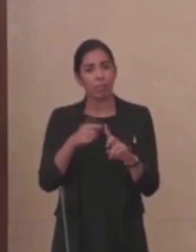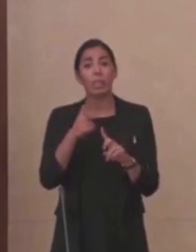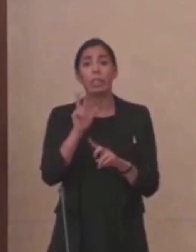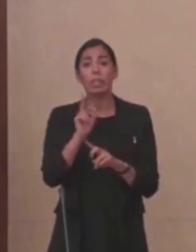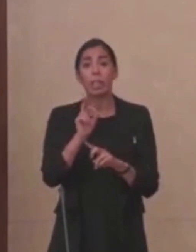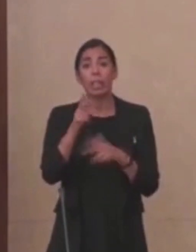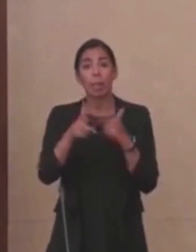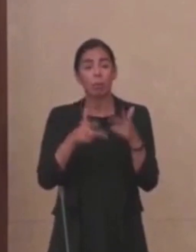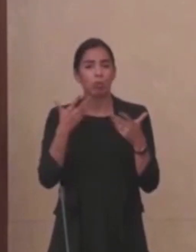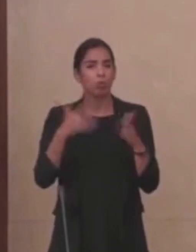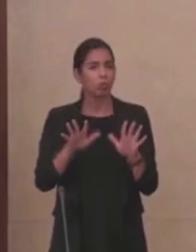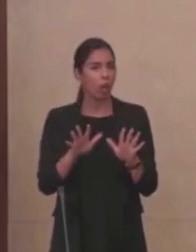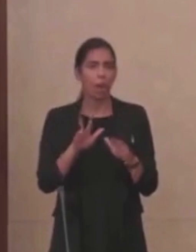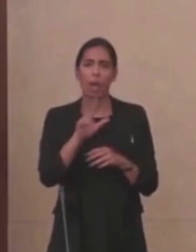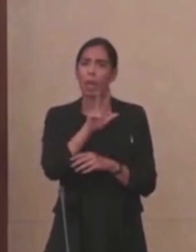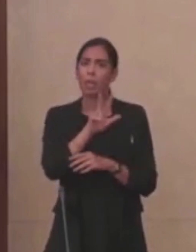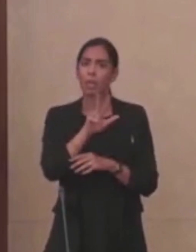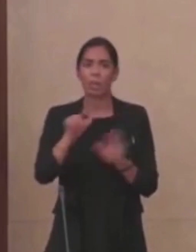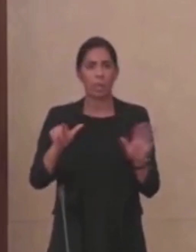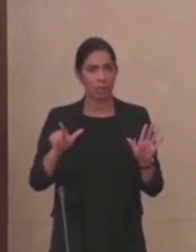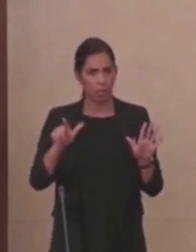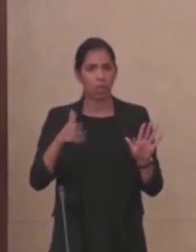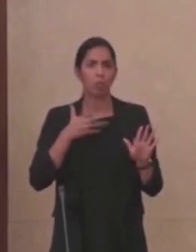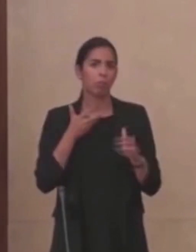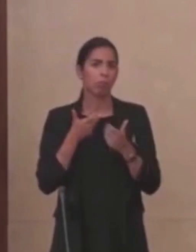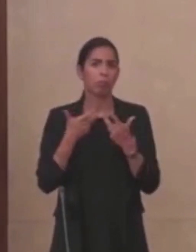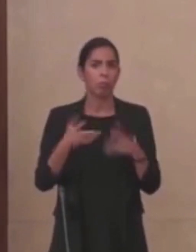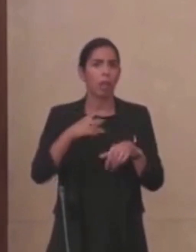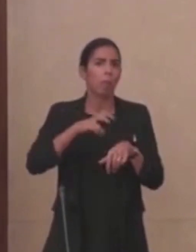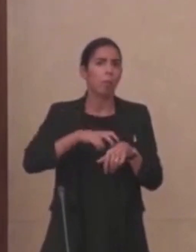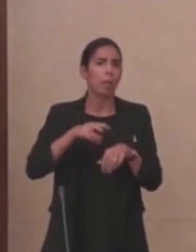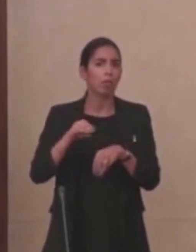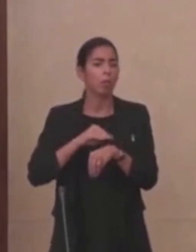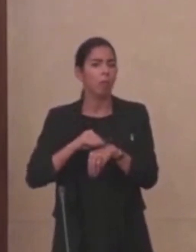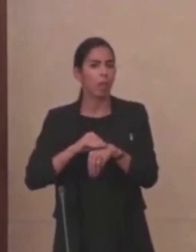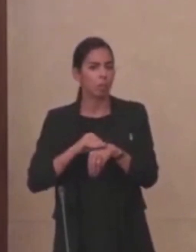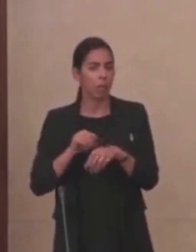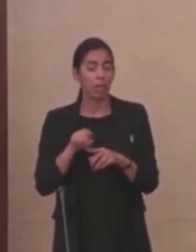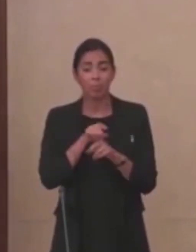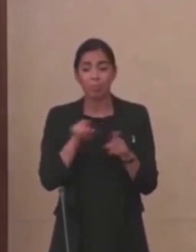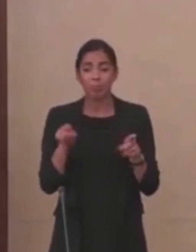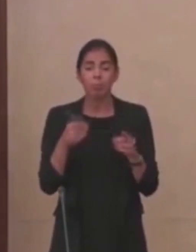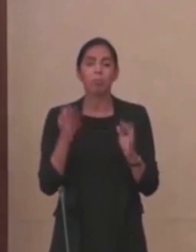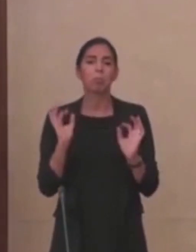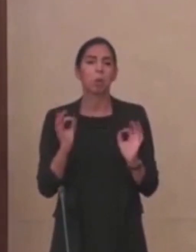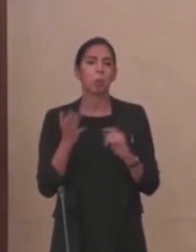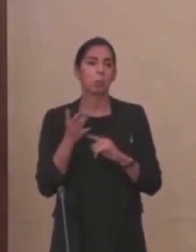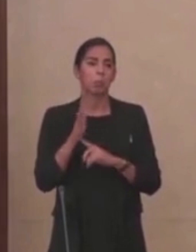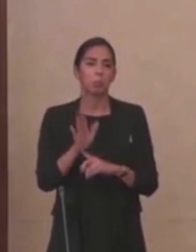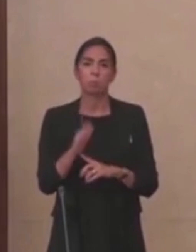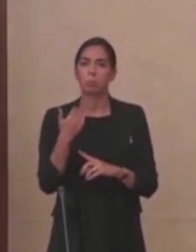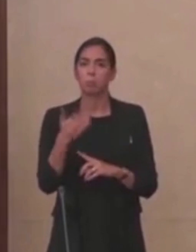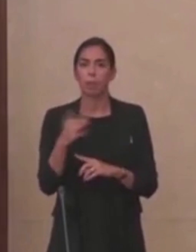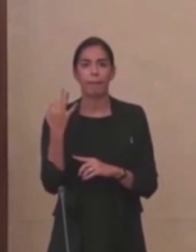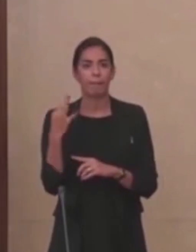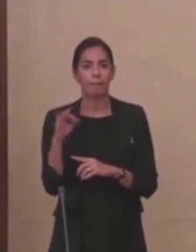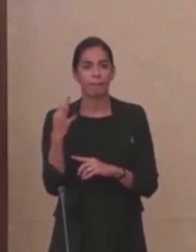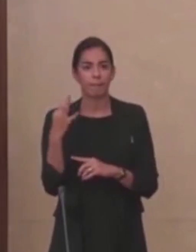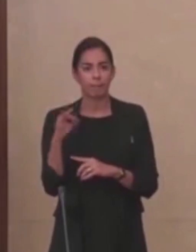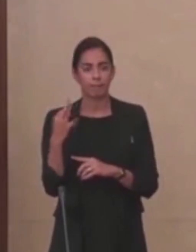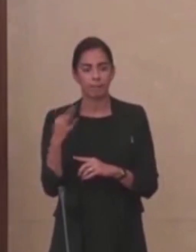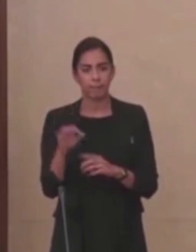de continuité assistentielle. Il y avait déjà 37 unités et celles se